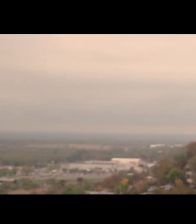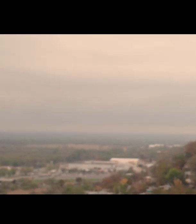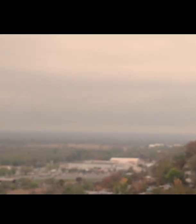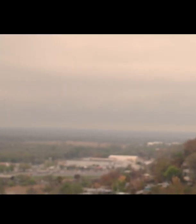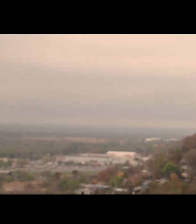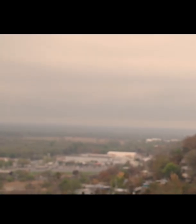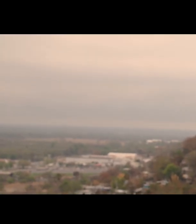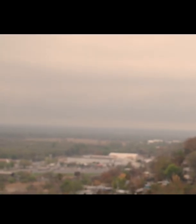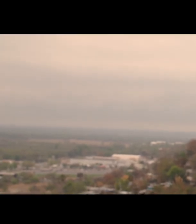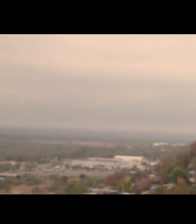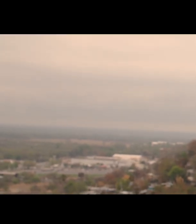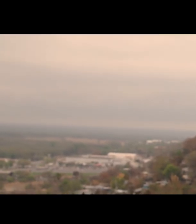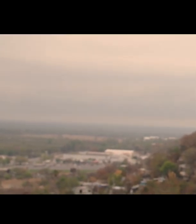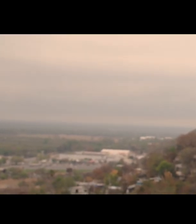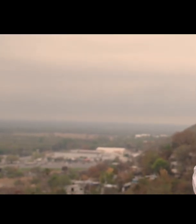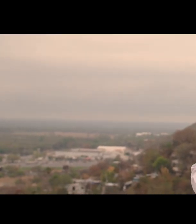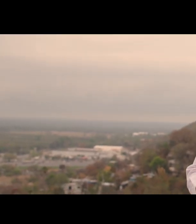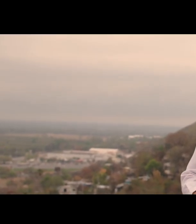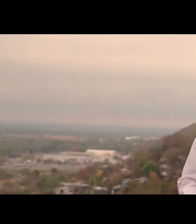sí